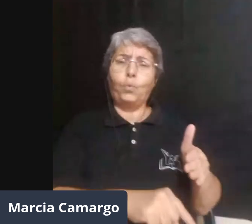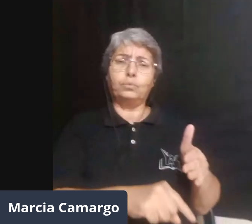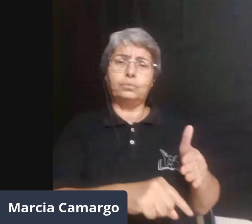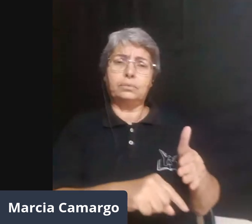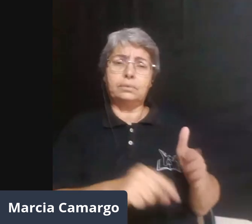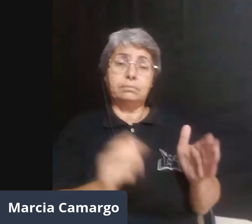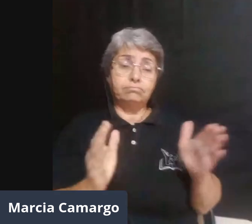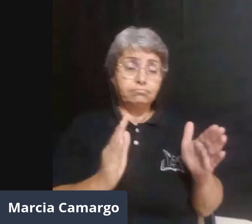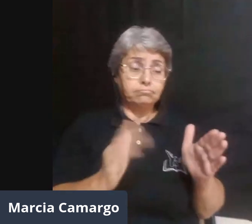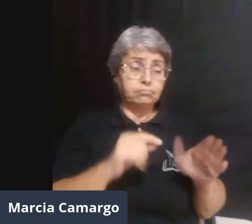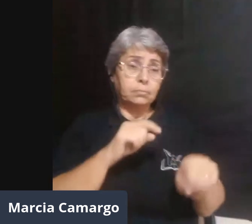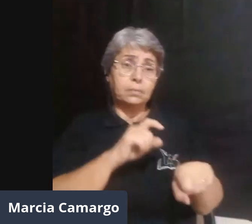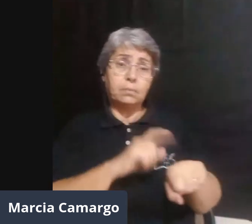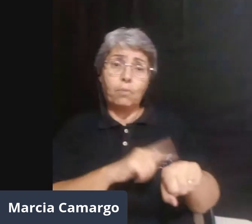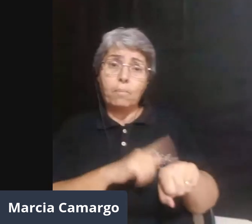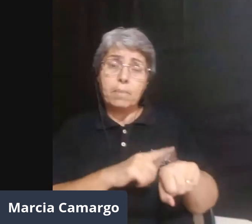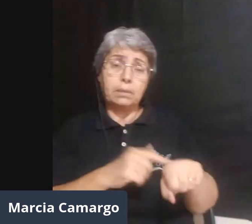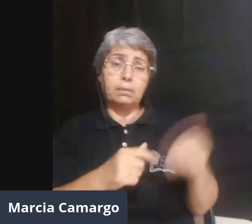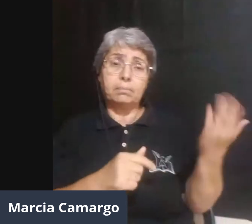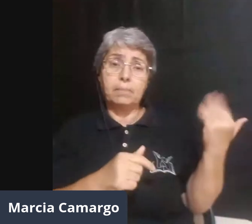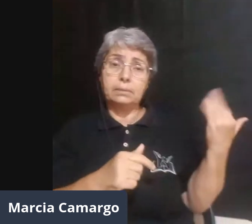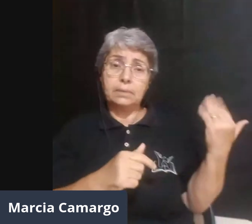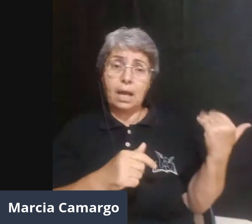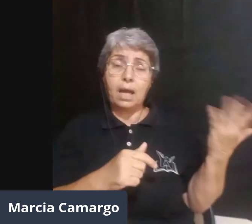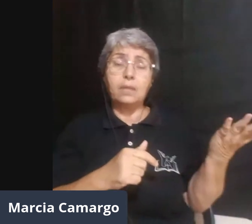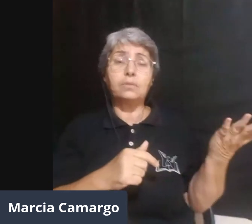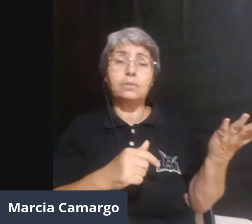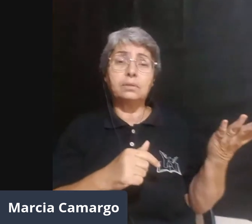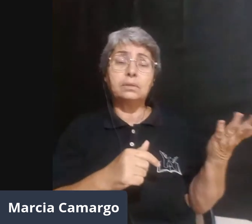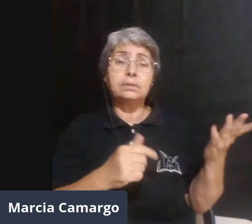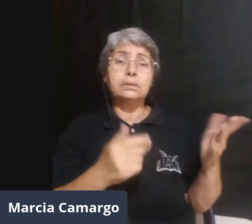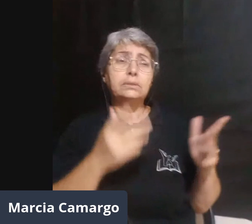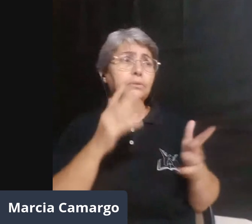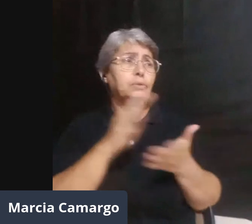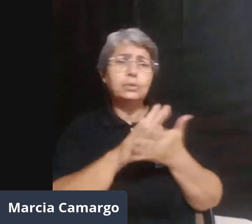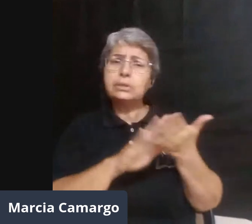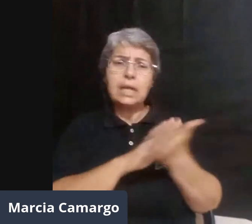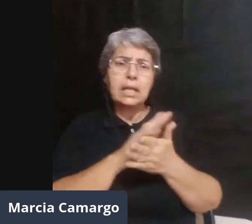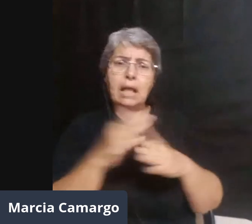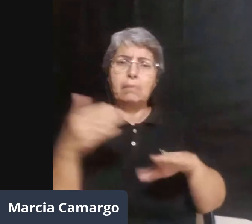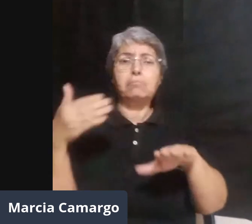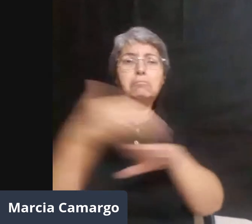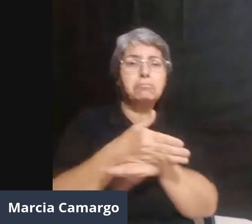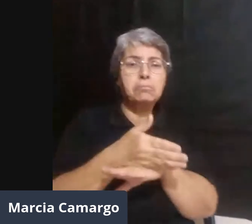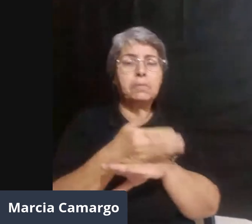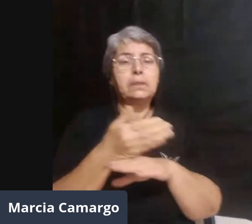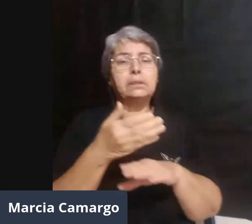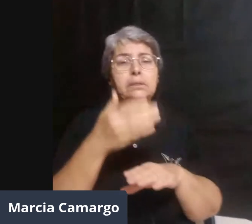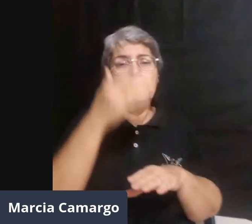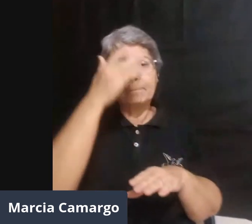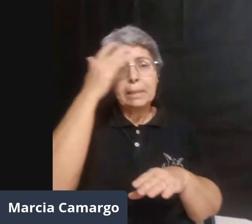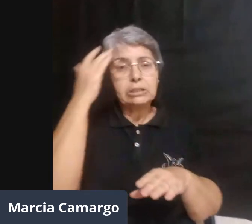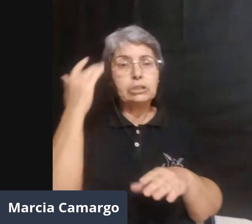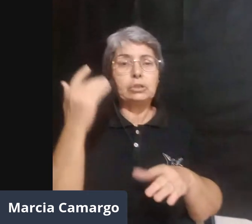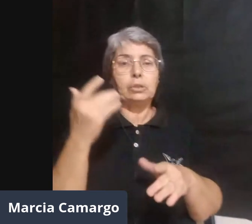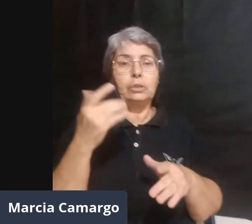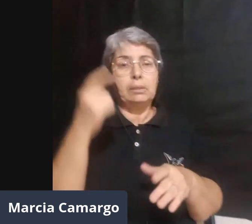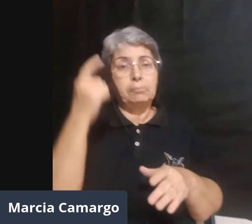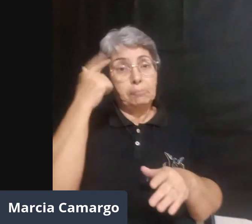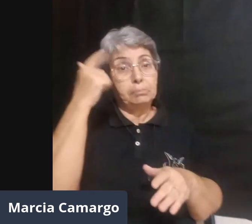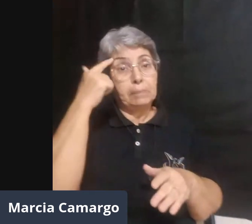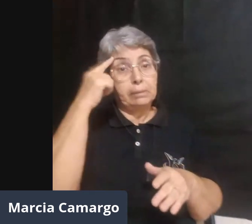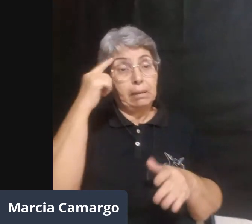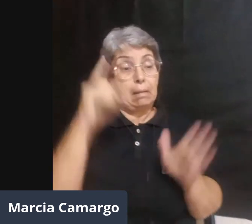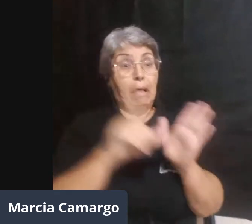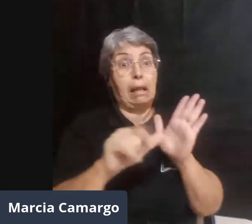história, não havia espaço para nenhum intruso, nada parecido com o legalismo que nós tememos tanto